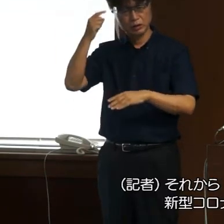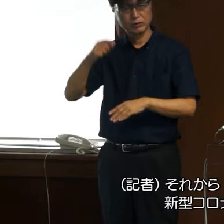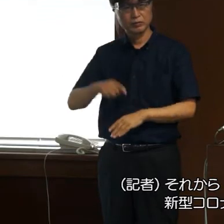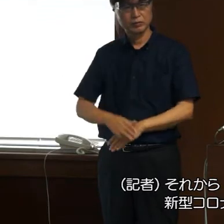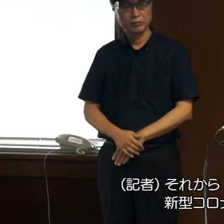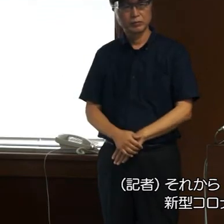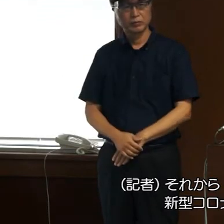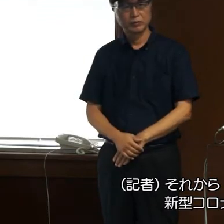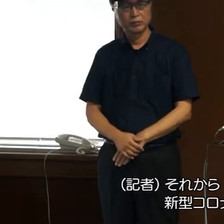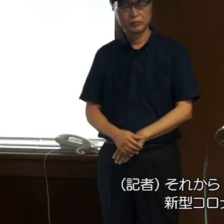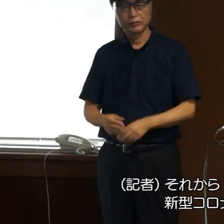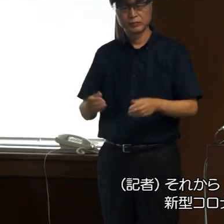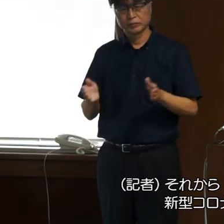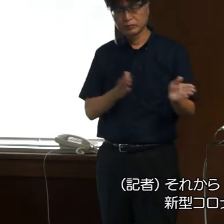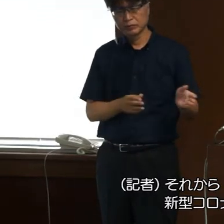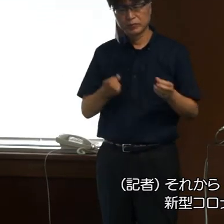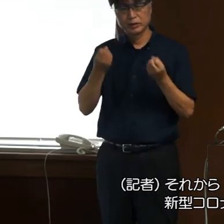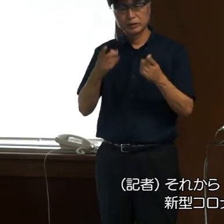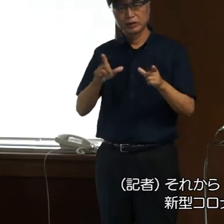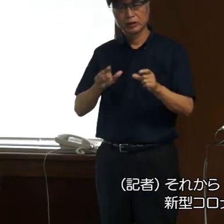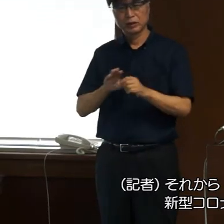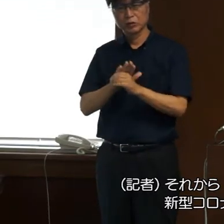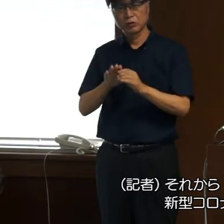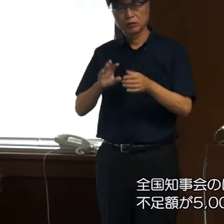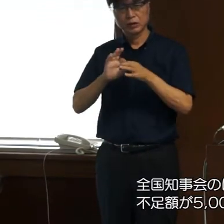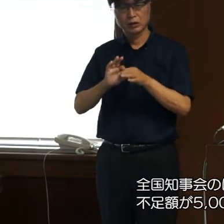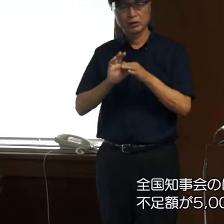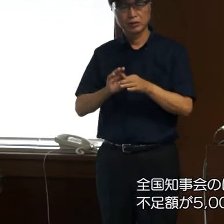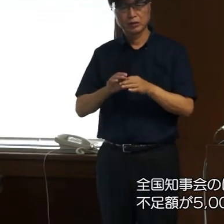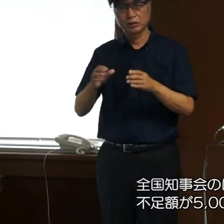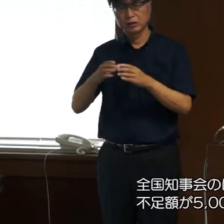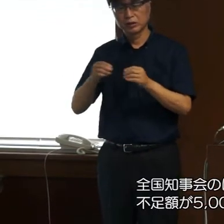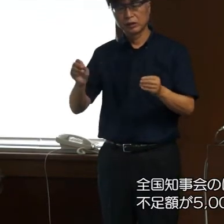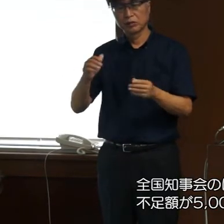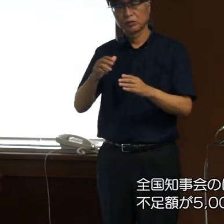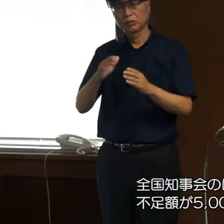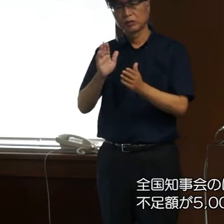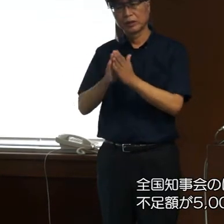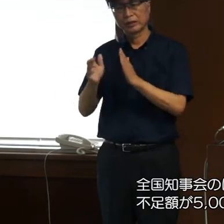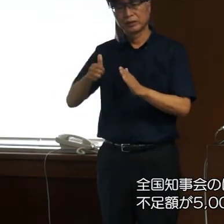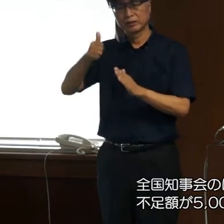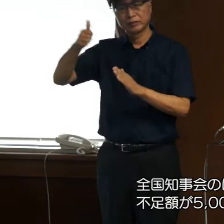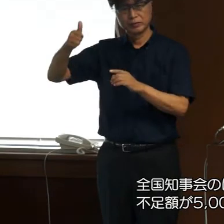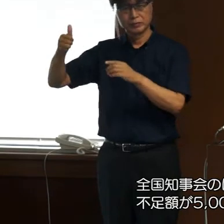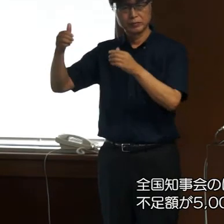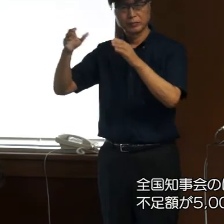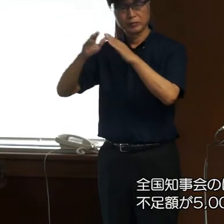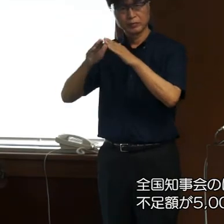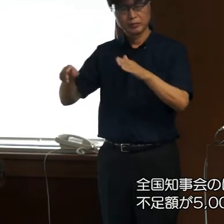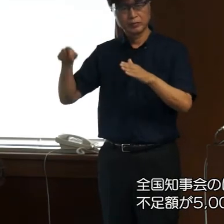それから新型コロナ関連なんですけれども、全国知事会の方でですね、